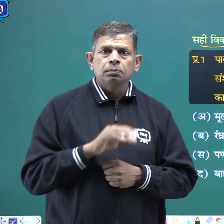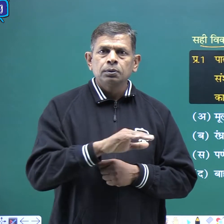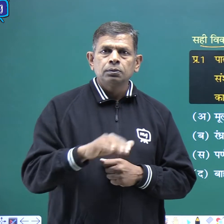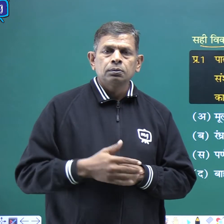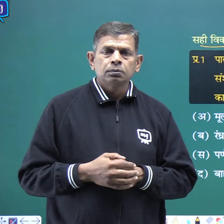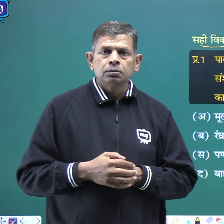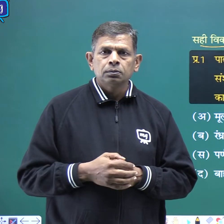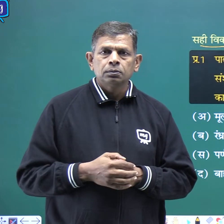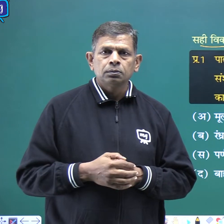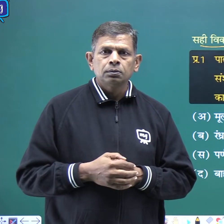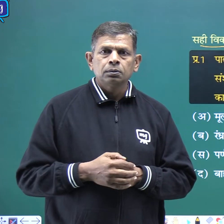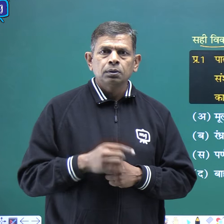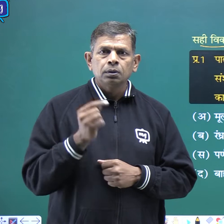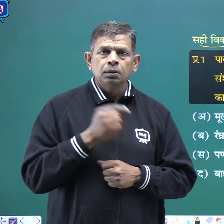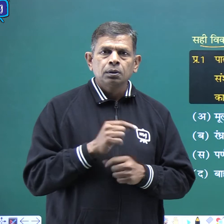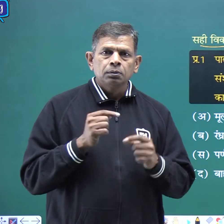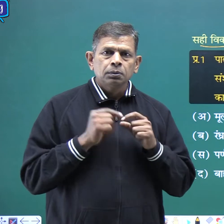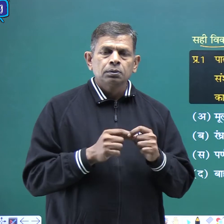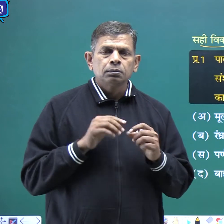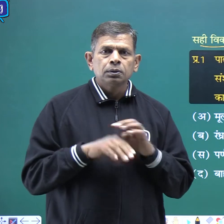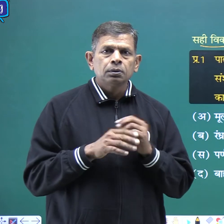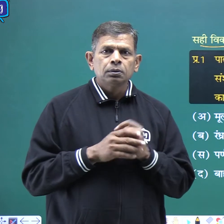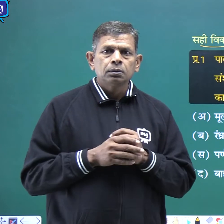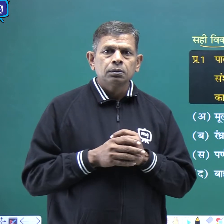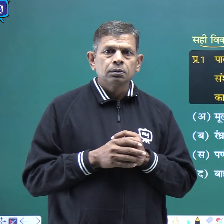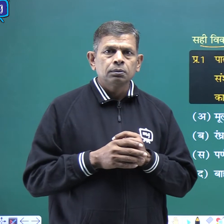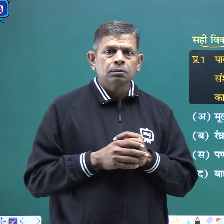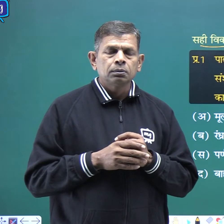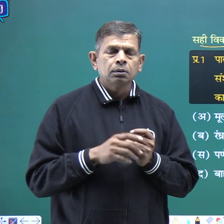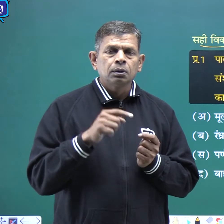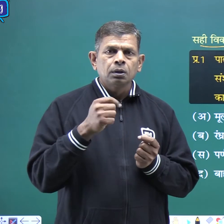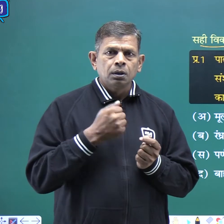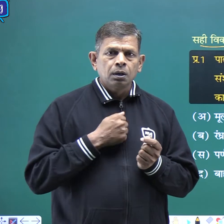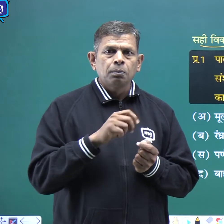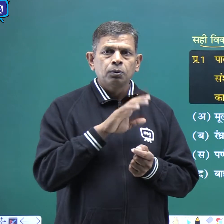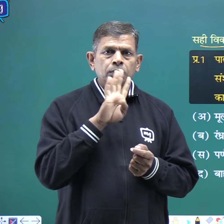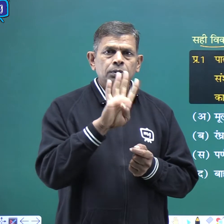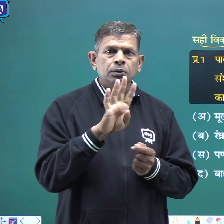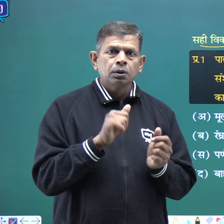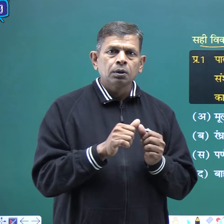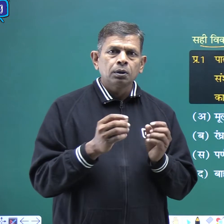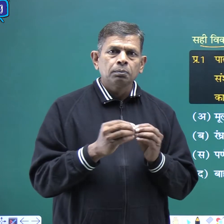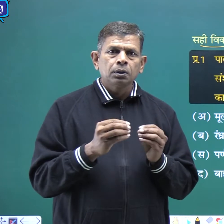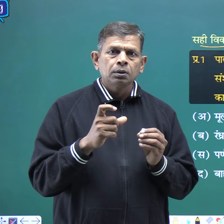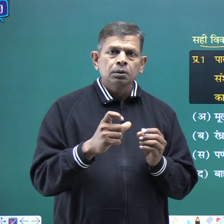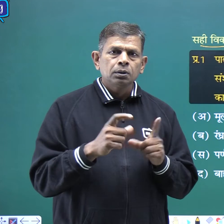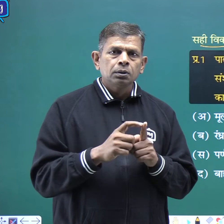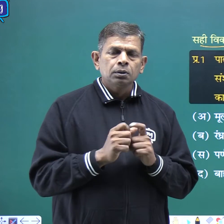बच्चों, इस प्रश्न में हमें 4 विकल्प दिए गए हैं।